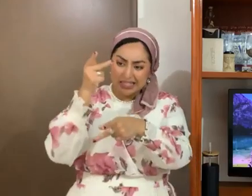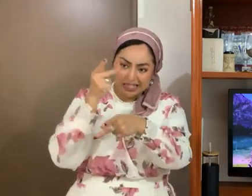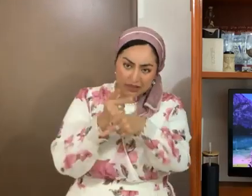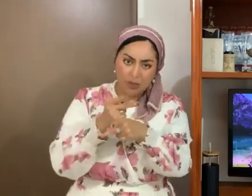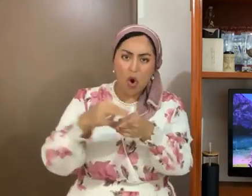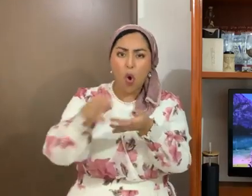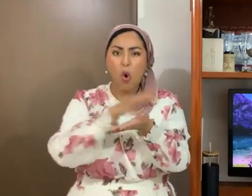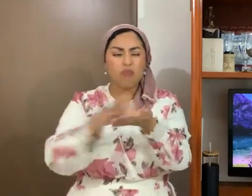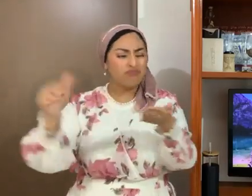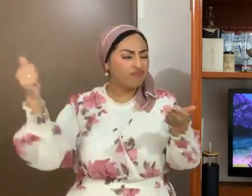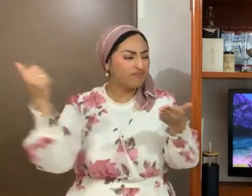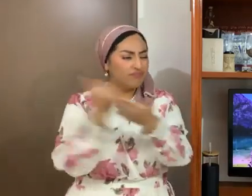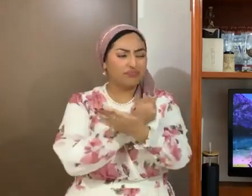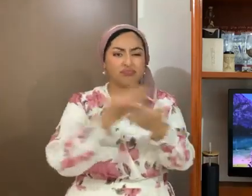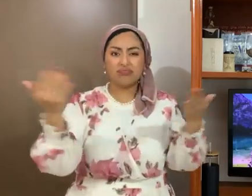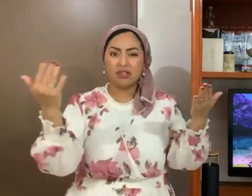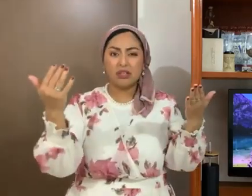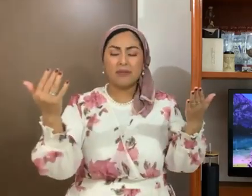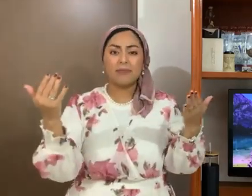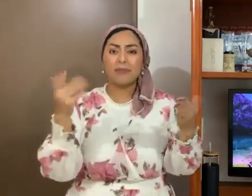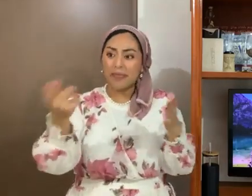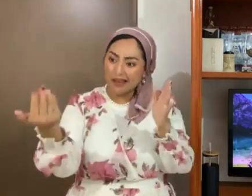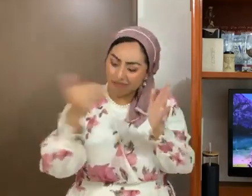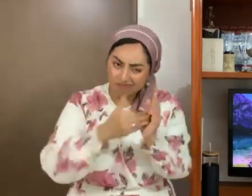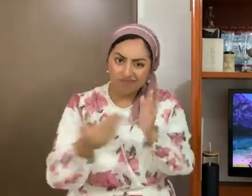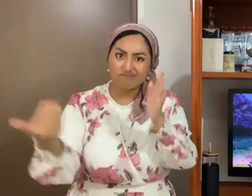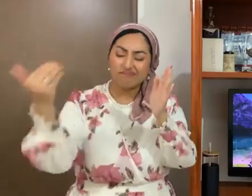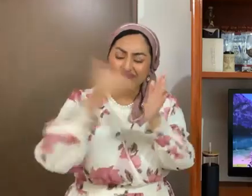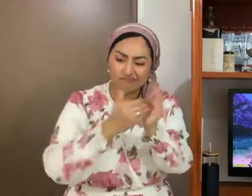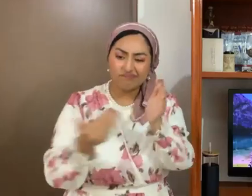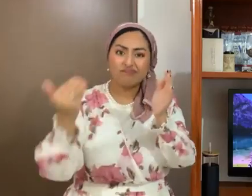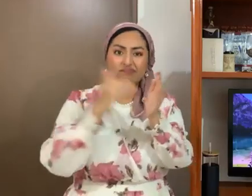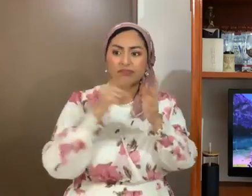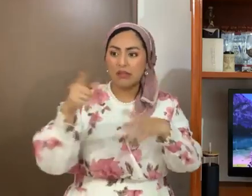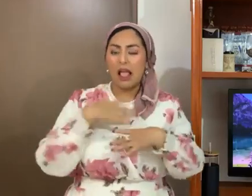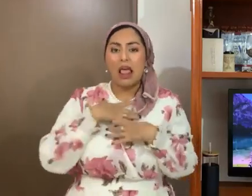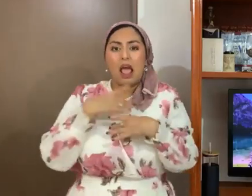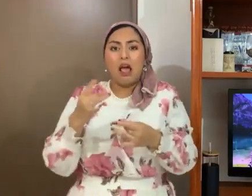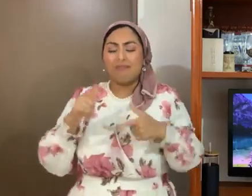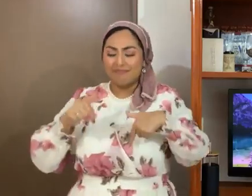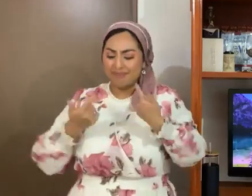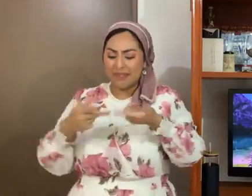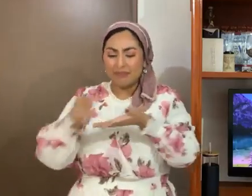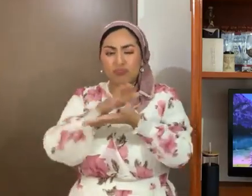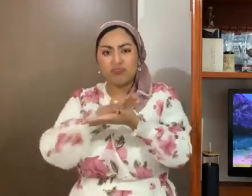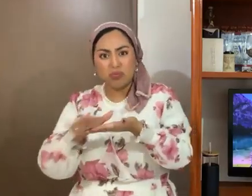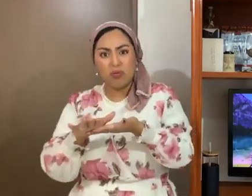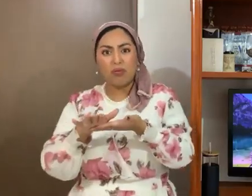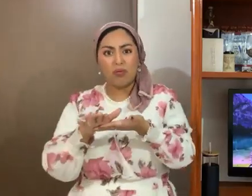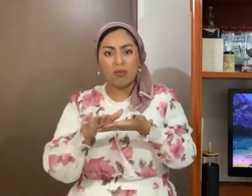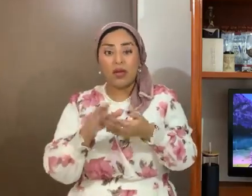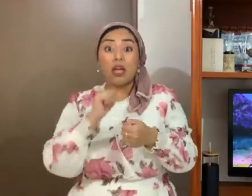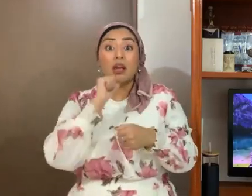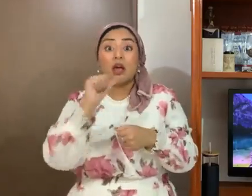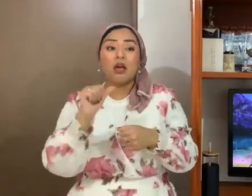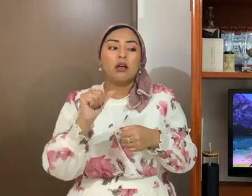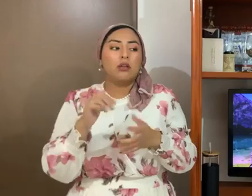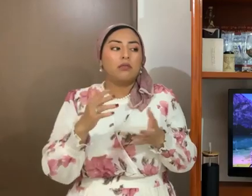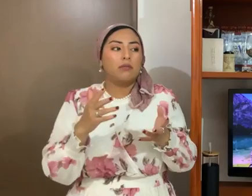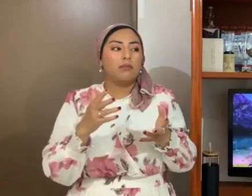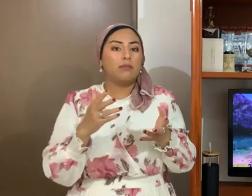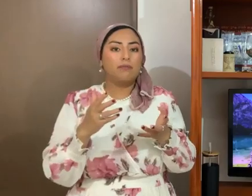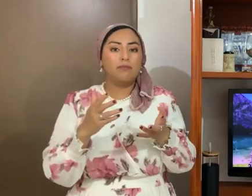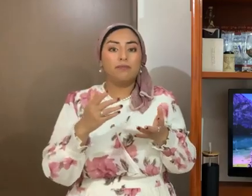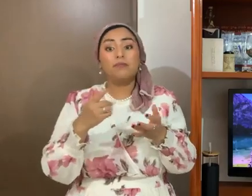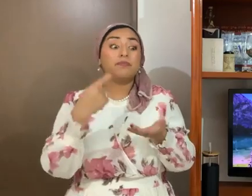santidad en todo. Me refiero a procurar, o sea que constantemente su interés está en ser santo, ser santo, ser santo. No es de que procura, a